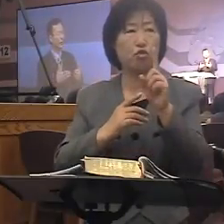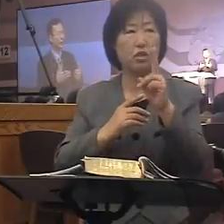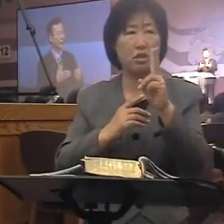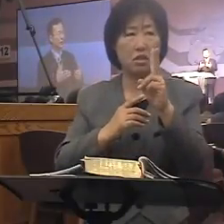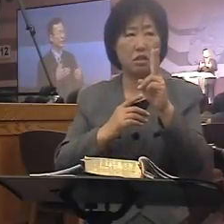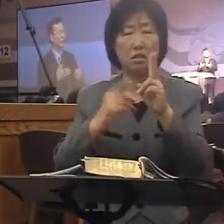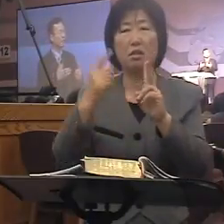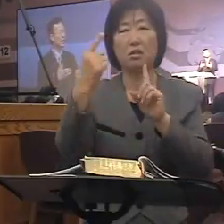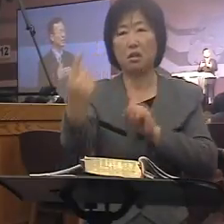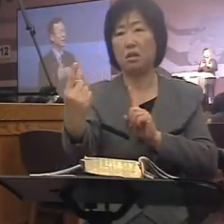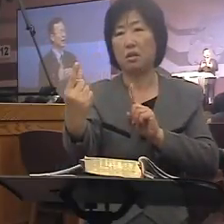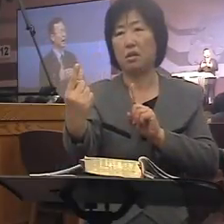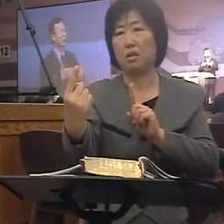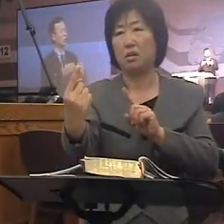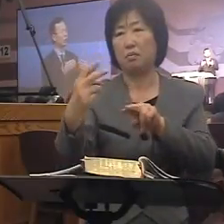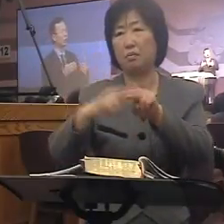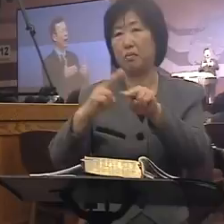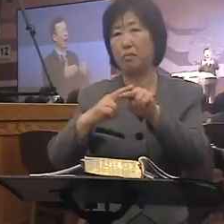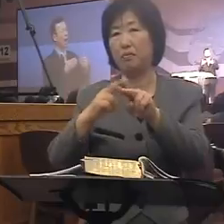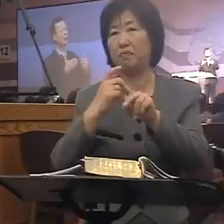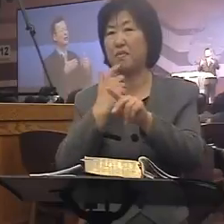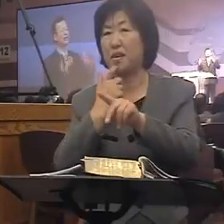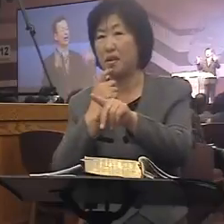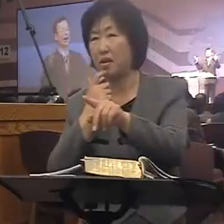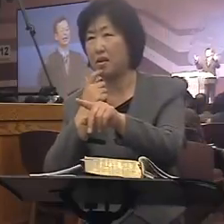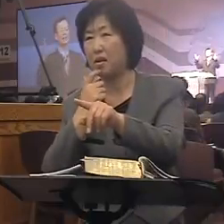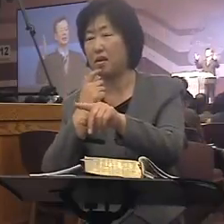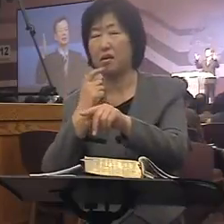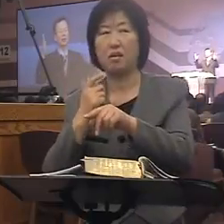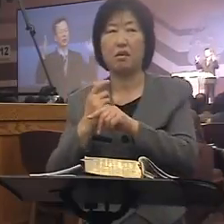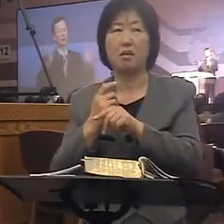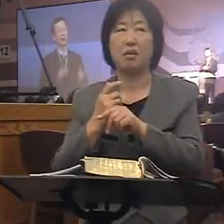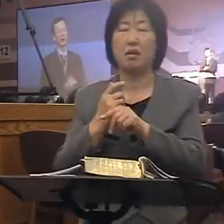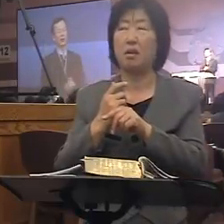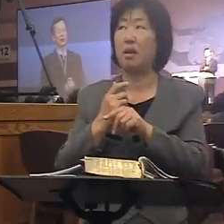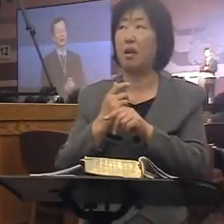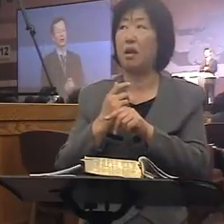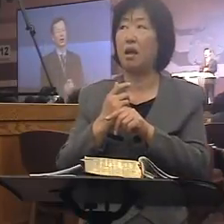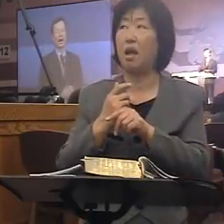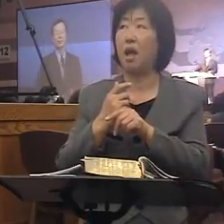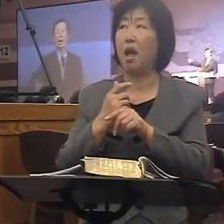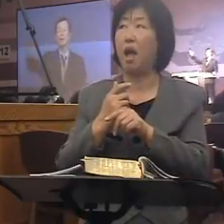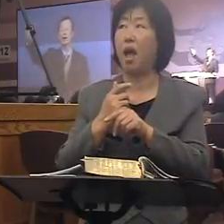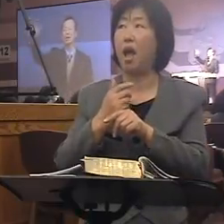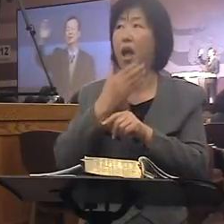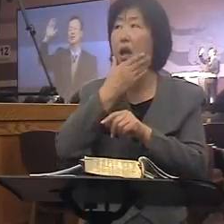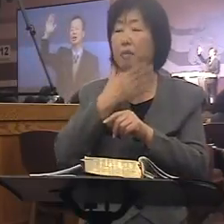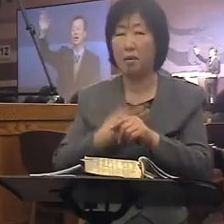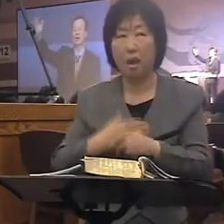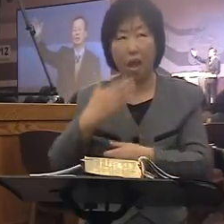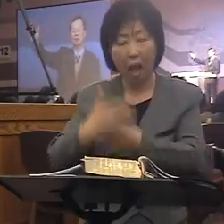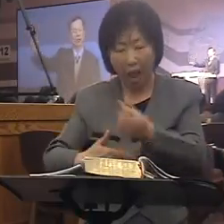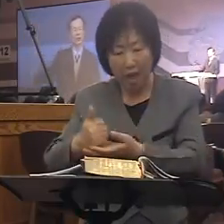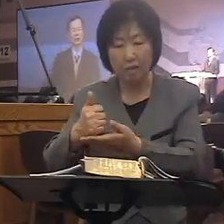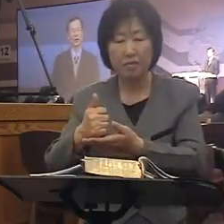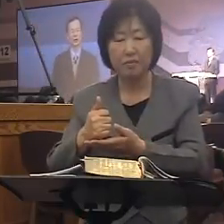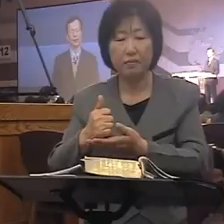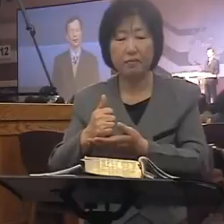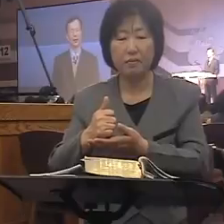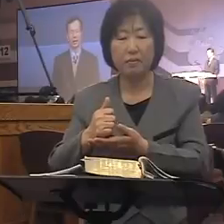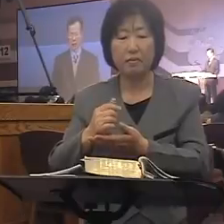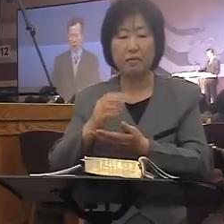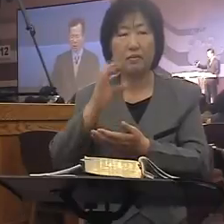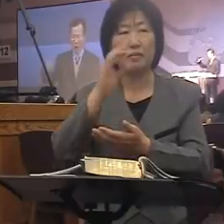야곱이 지금까지는 그의 조부와 아버지의 하나님을 믿었던 것 같아요. 아브라함의 하나님, 이삭의 하나님을 불렀던 것